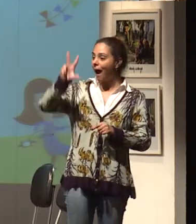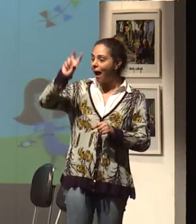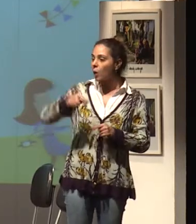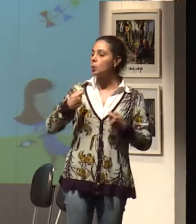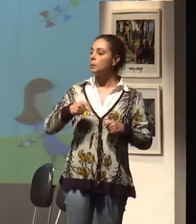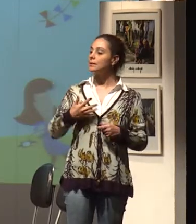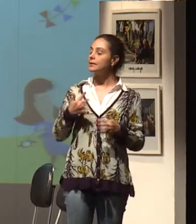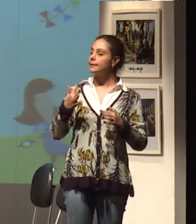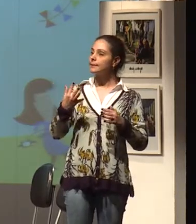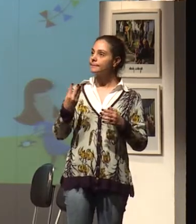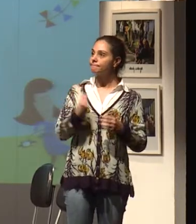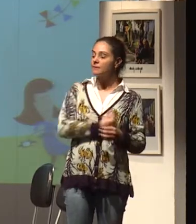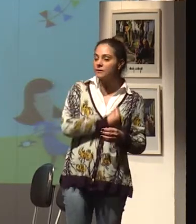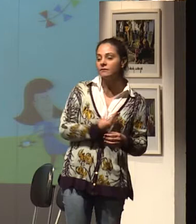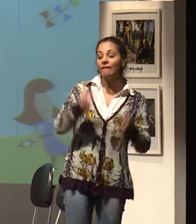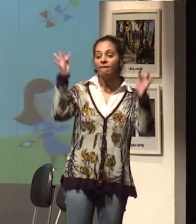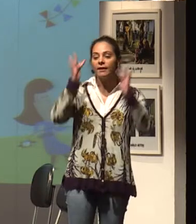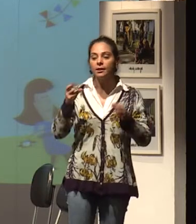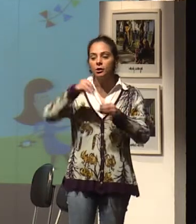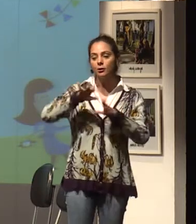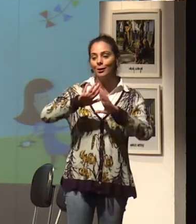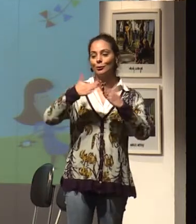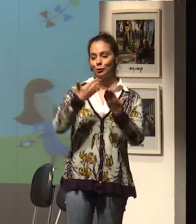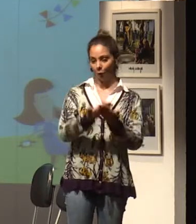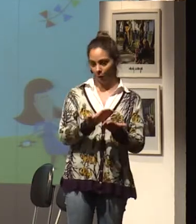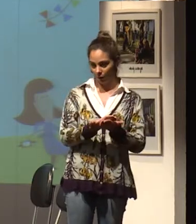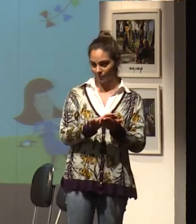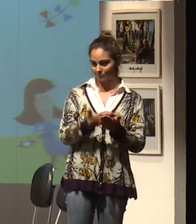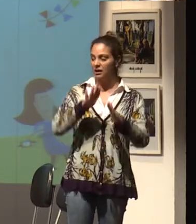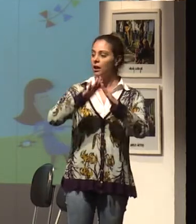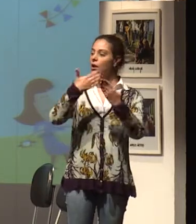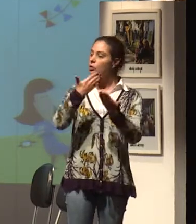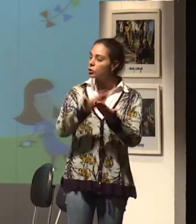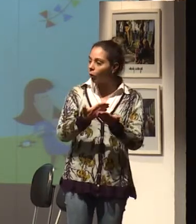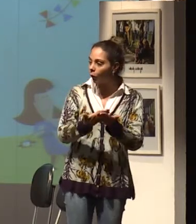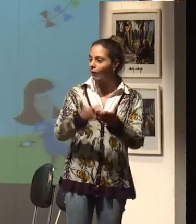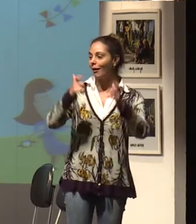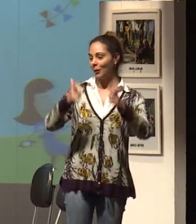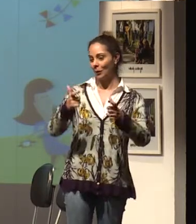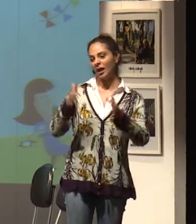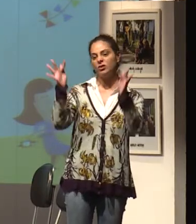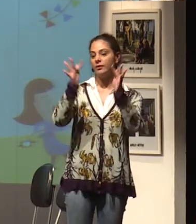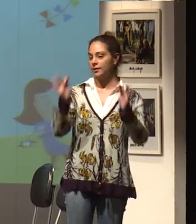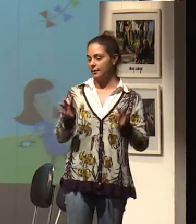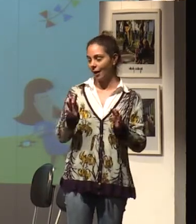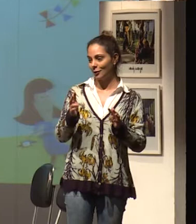ver com a minha opinião, que o aluno precisa estar feliz dentro da escola. A escola é um lugar